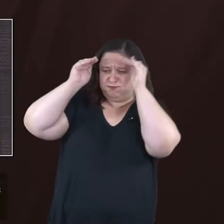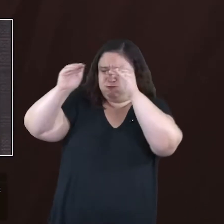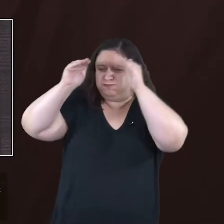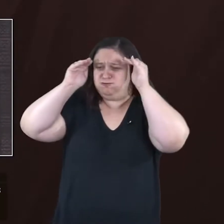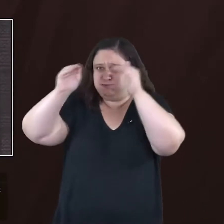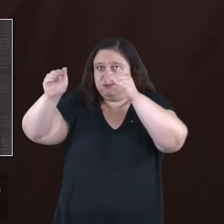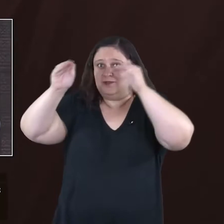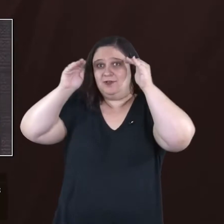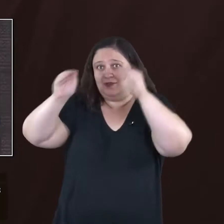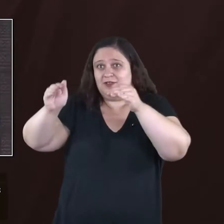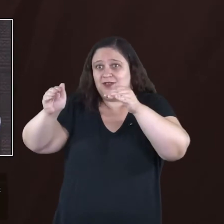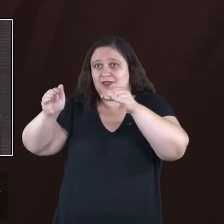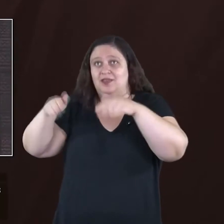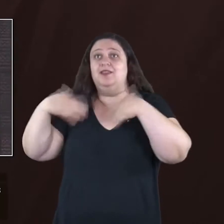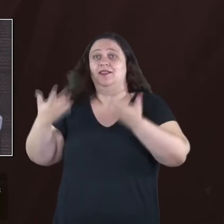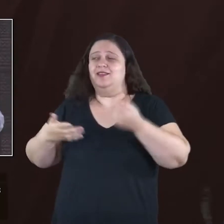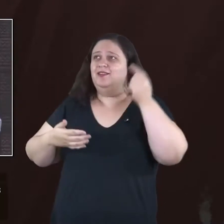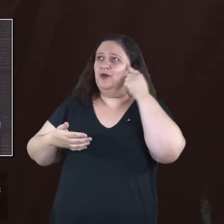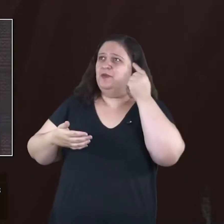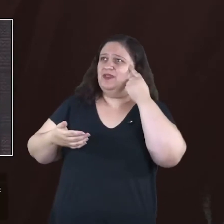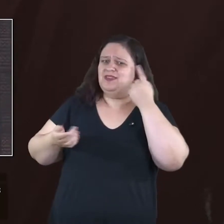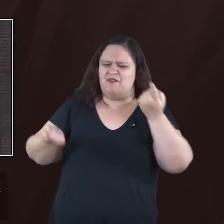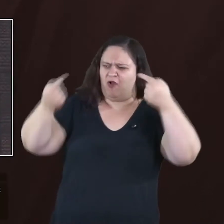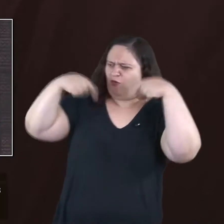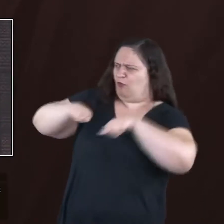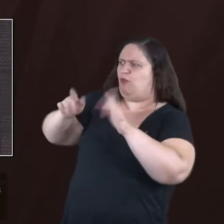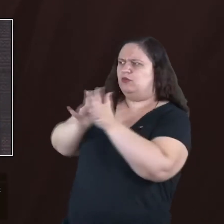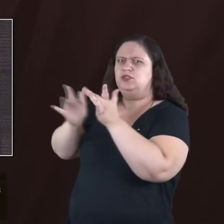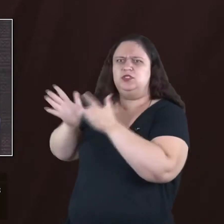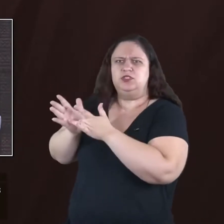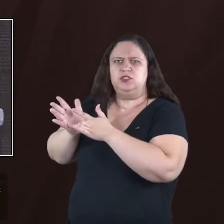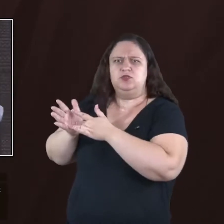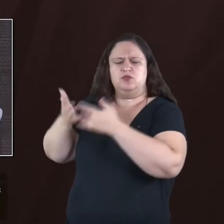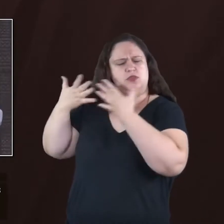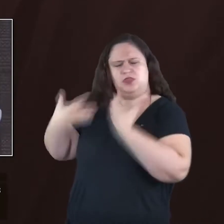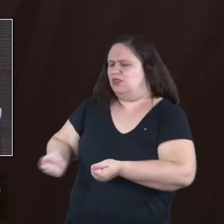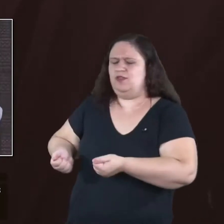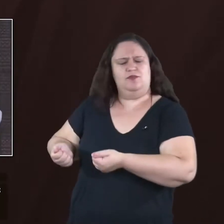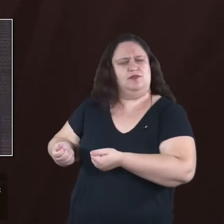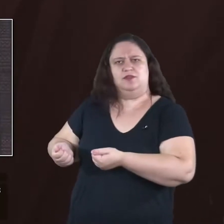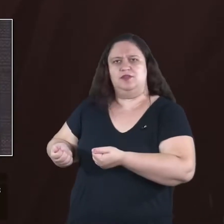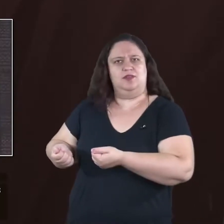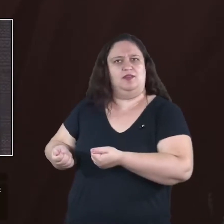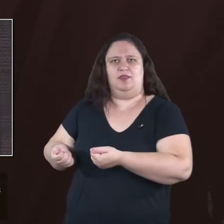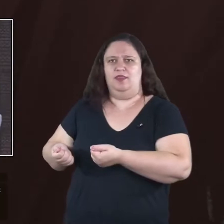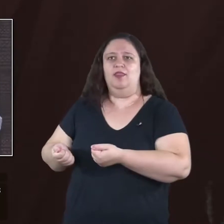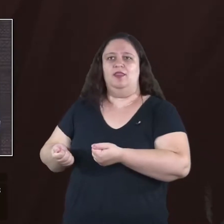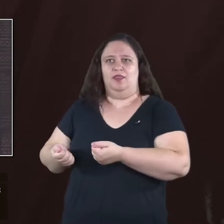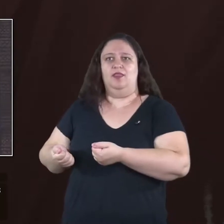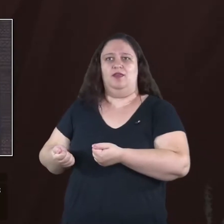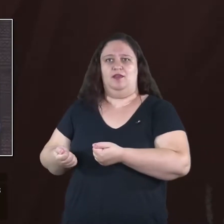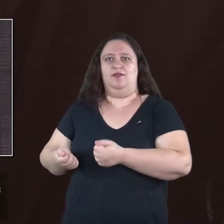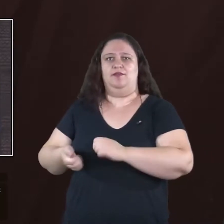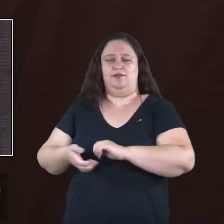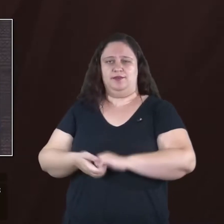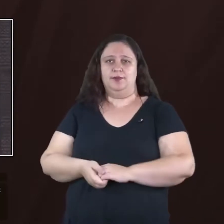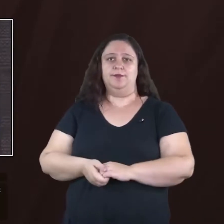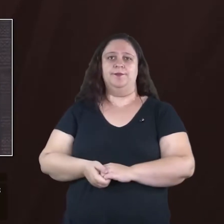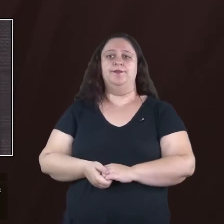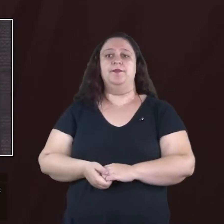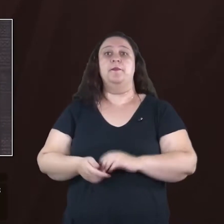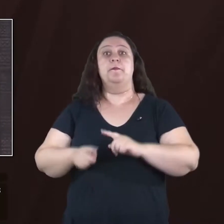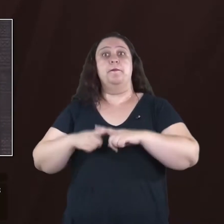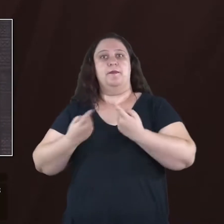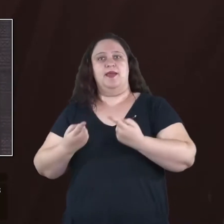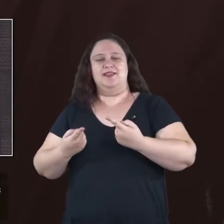que ele lutasse com todas as forças contra o nome de Jesus, o Nazareno.